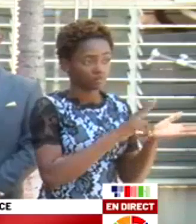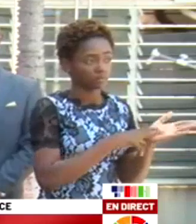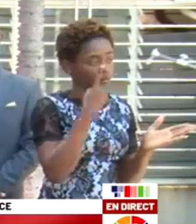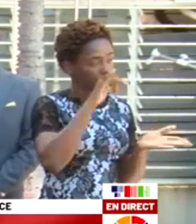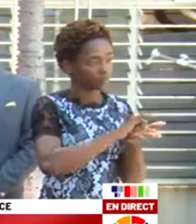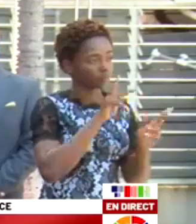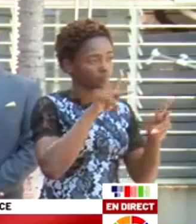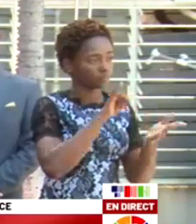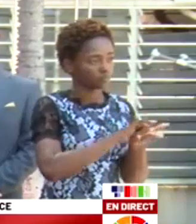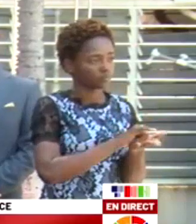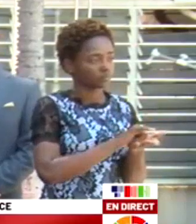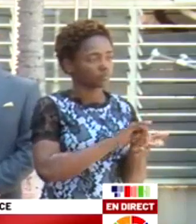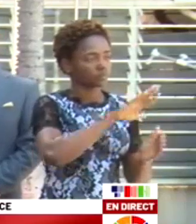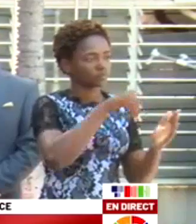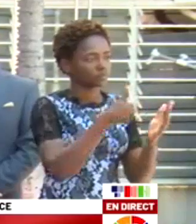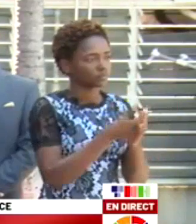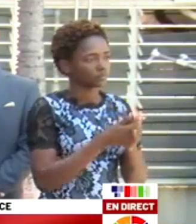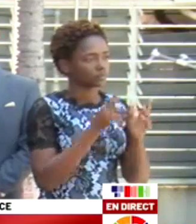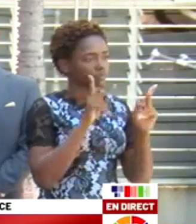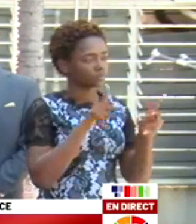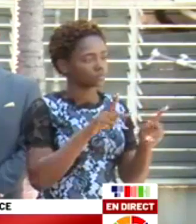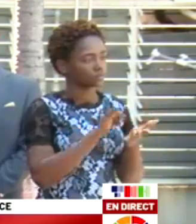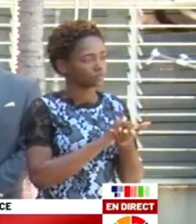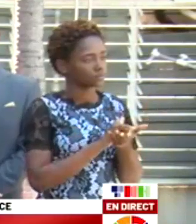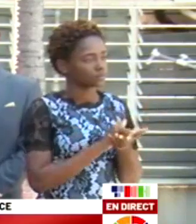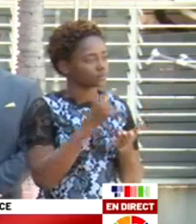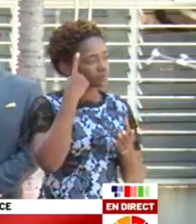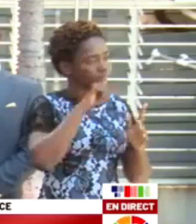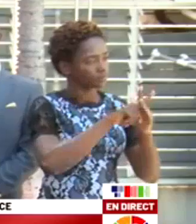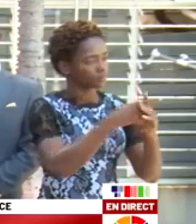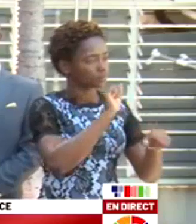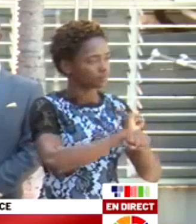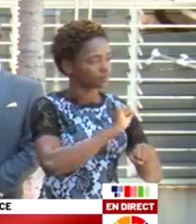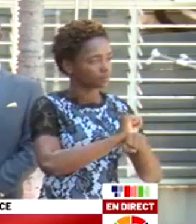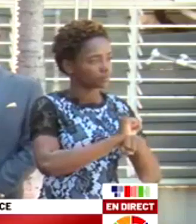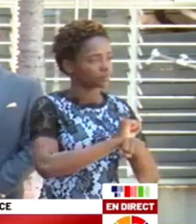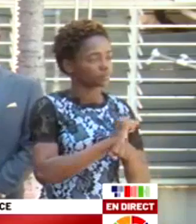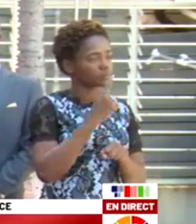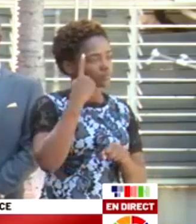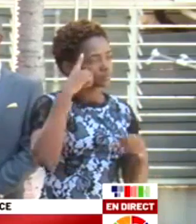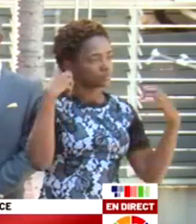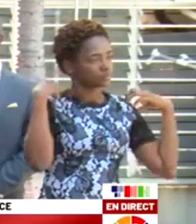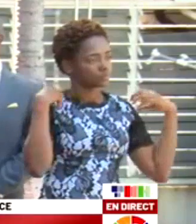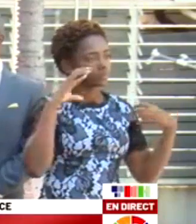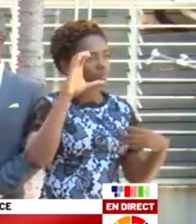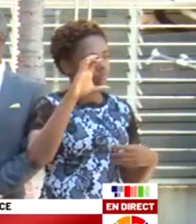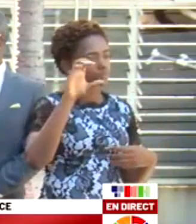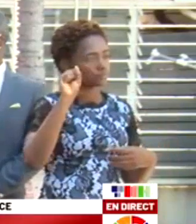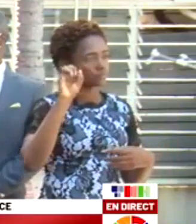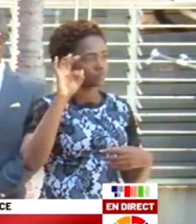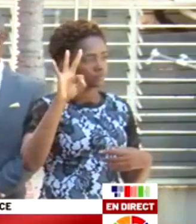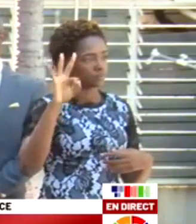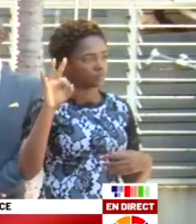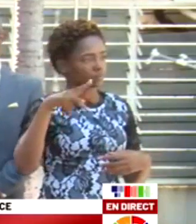ça que nous demandons toute institution pour commencer le travail et chef CSPN, le premier ministre,